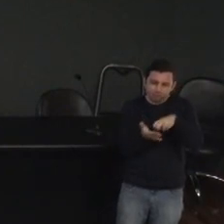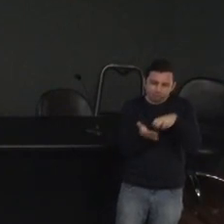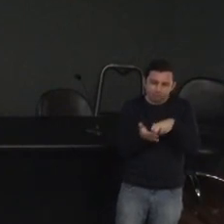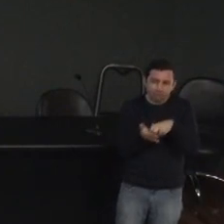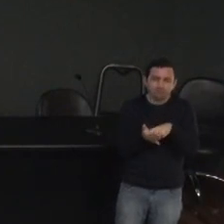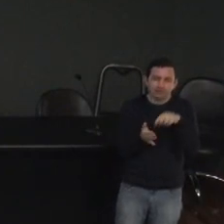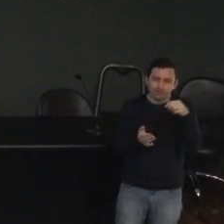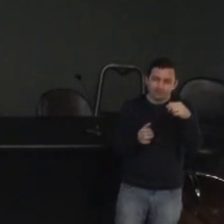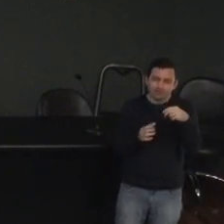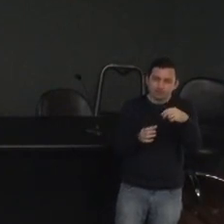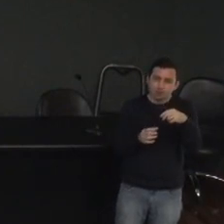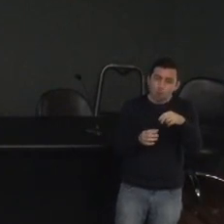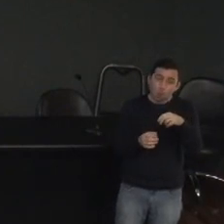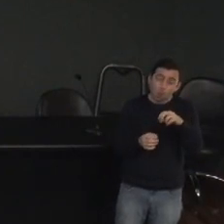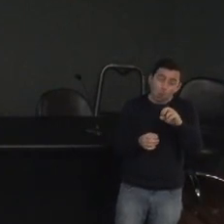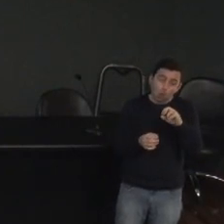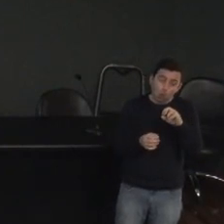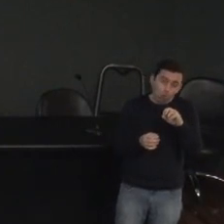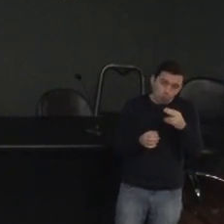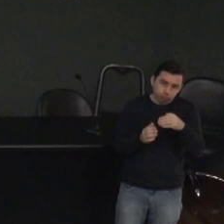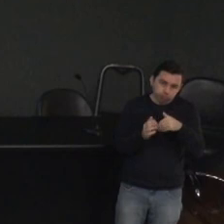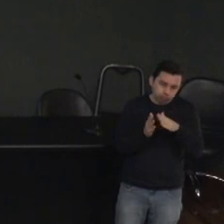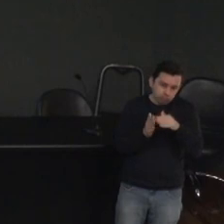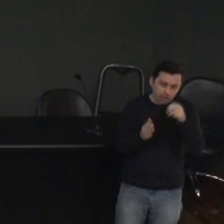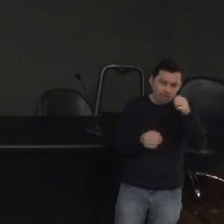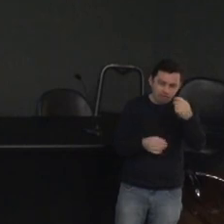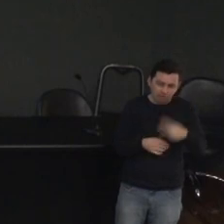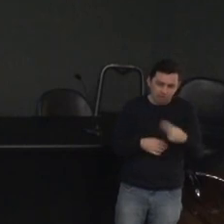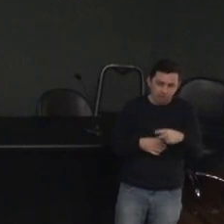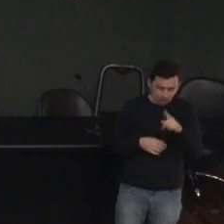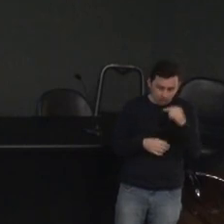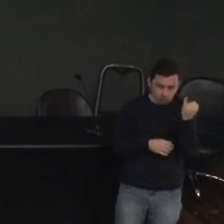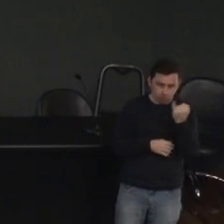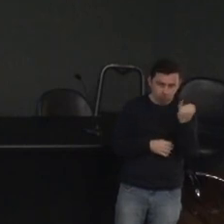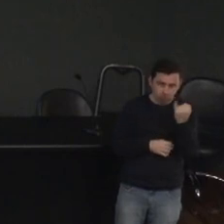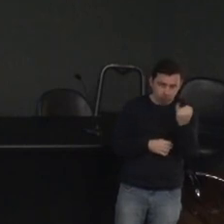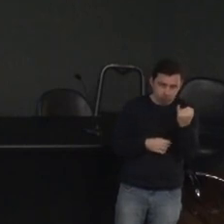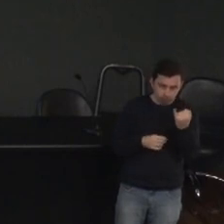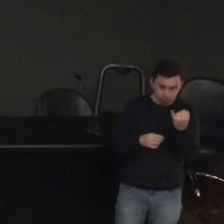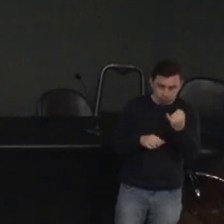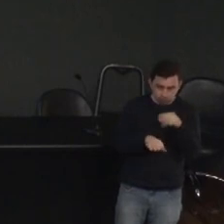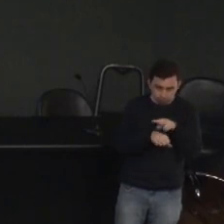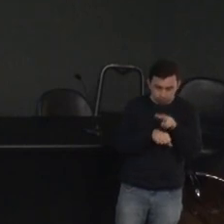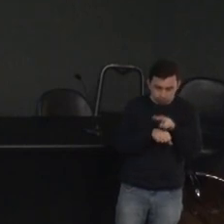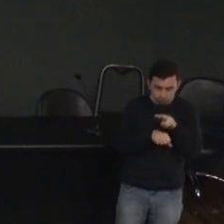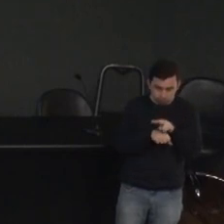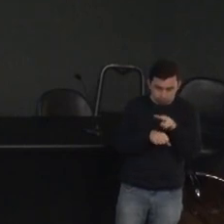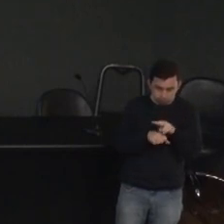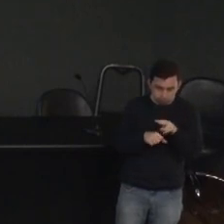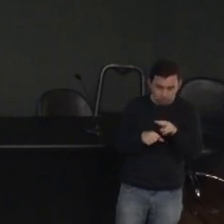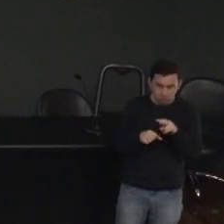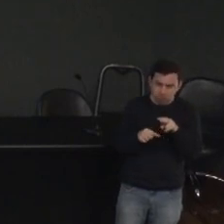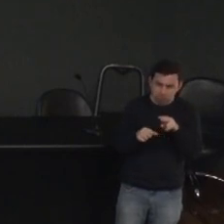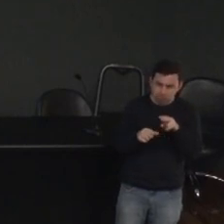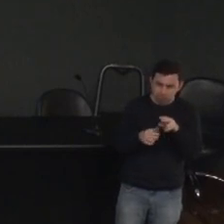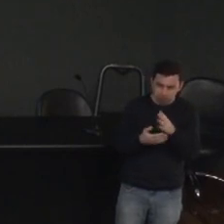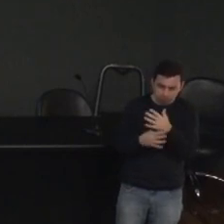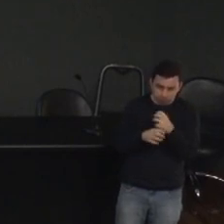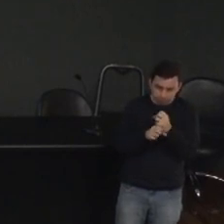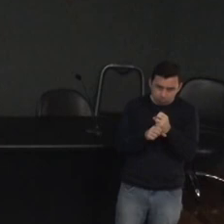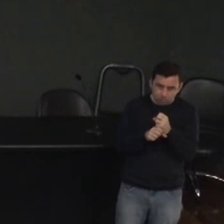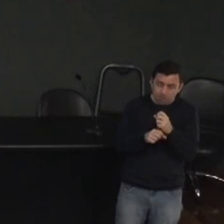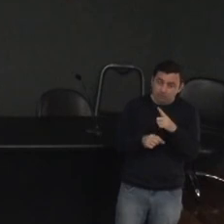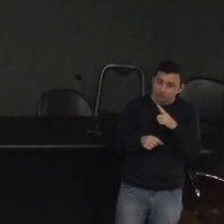ou sancionador dentro da Assembleia é um processo importante para proteção de dados sim tem